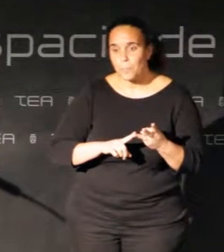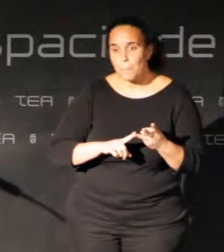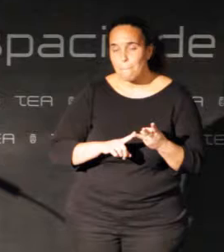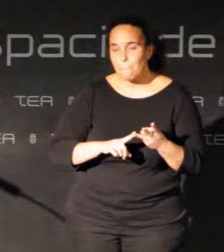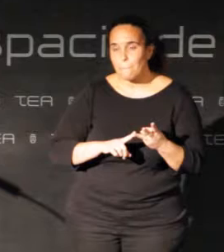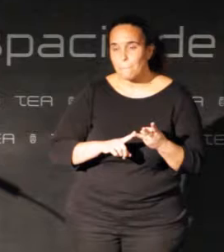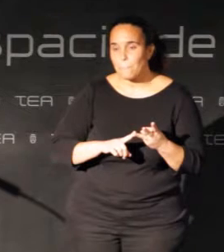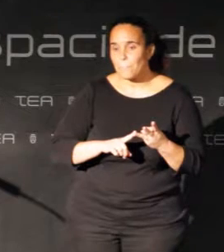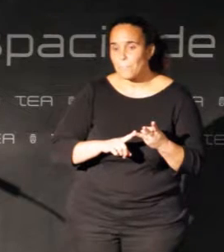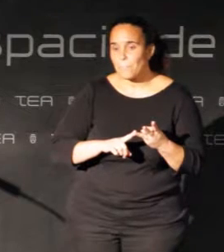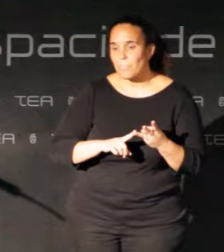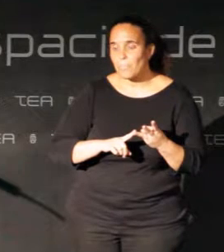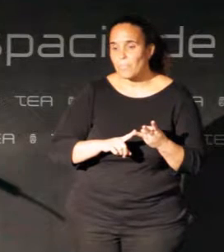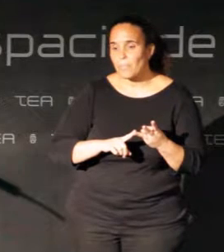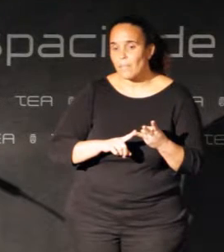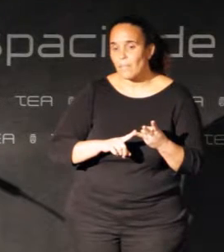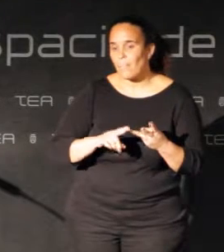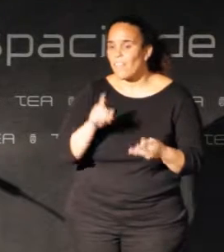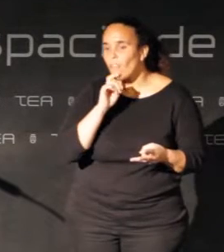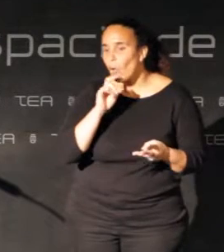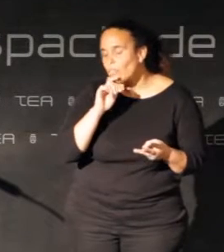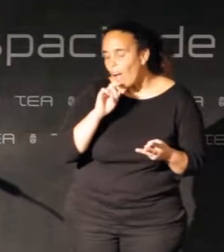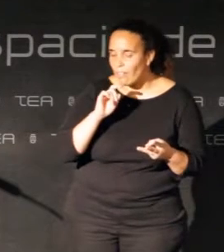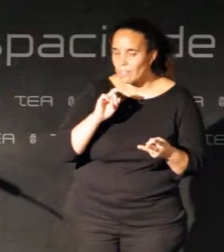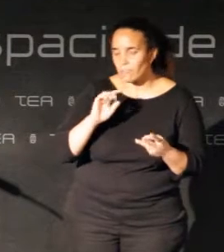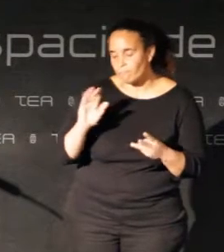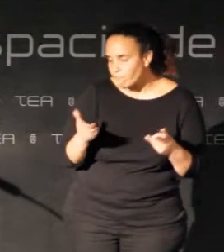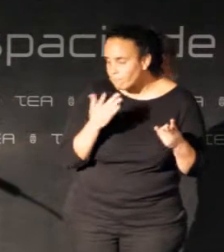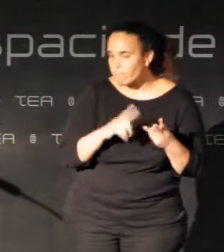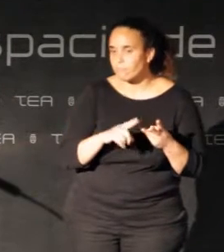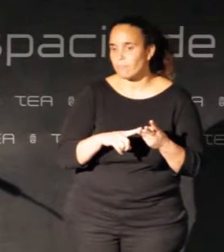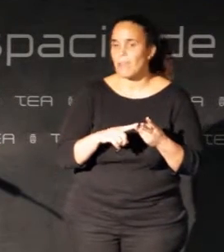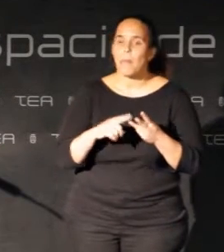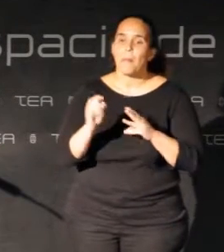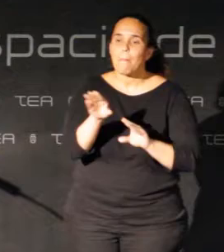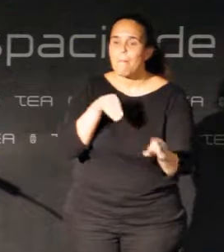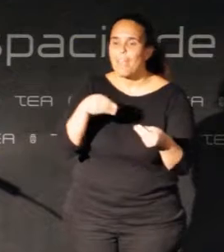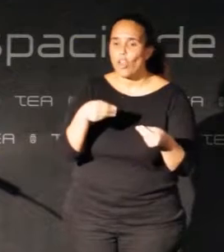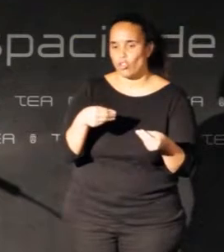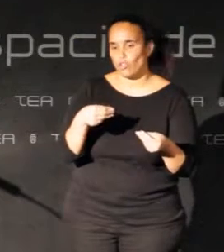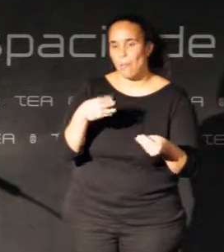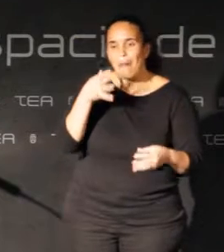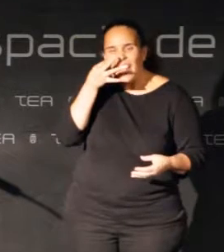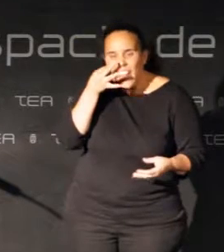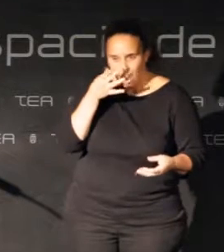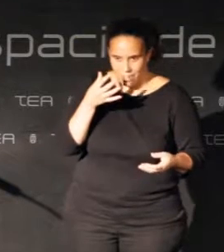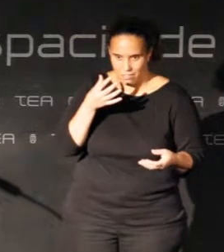un tercer bloque de posibles dificultades, que es la dotación de medios materiales.